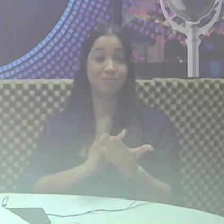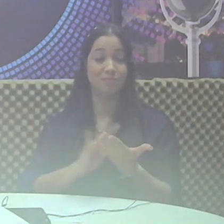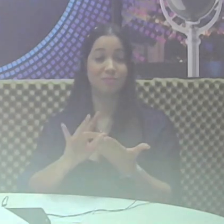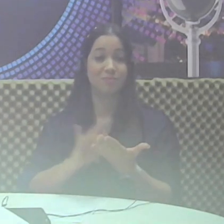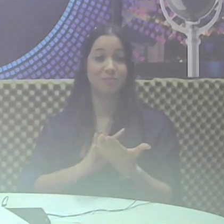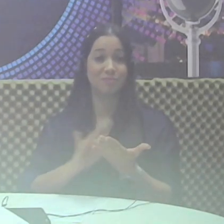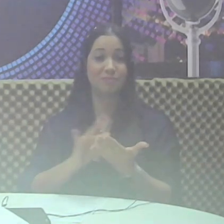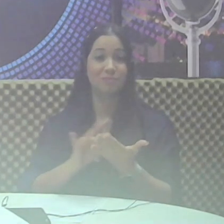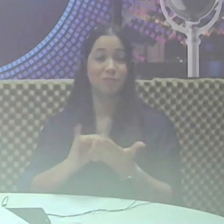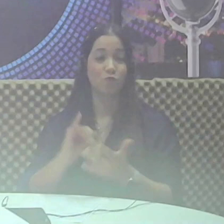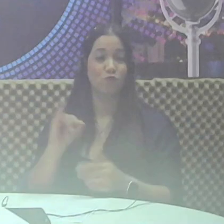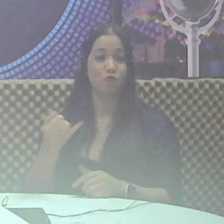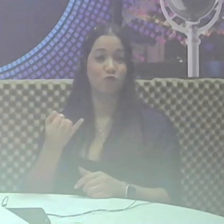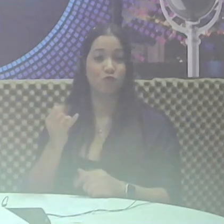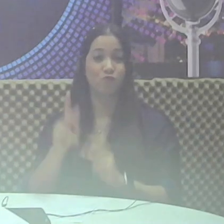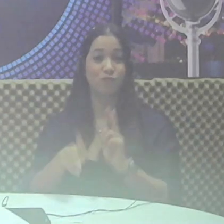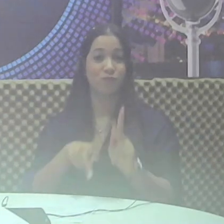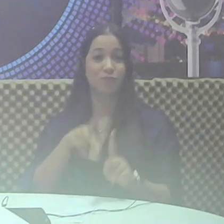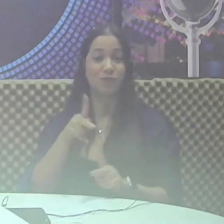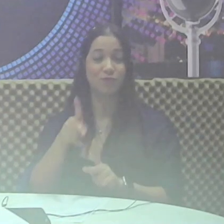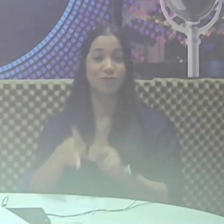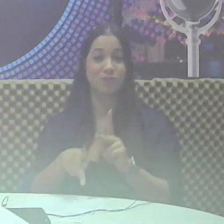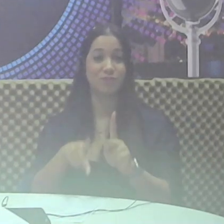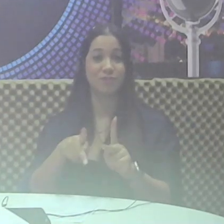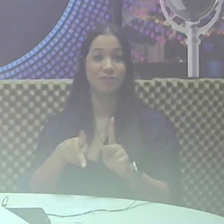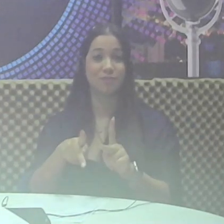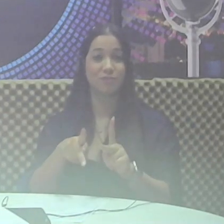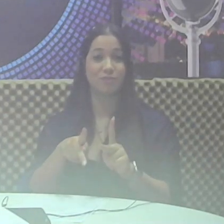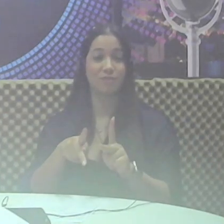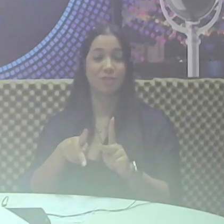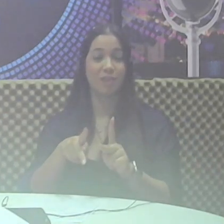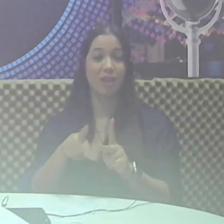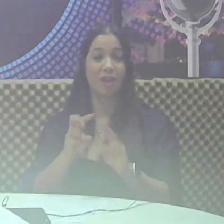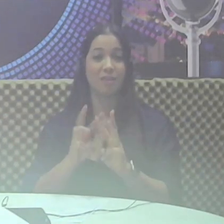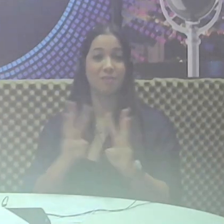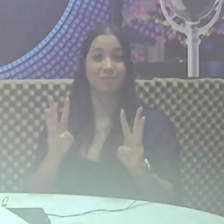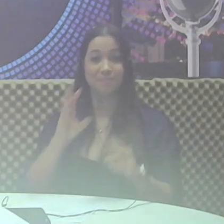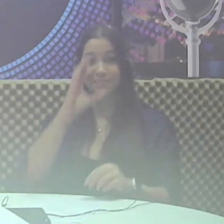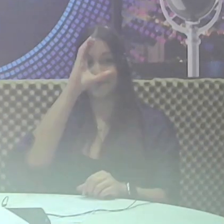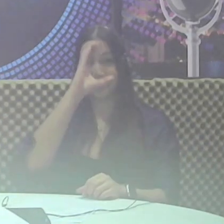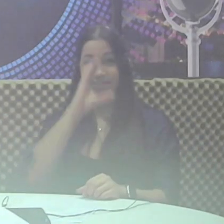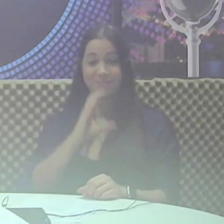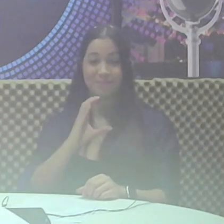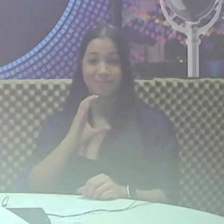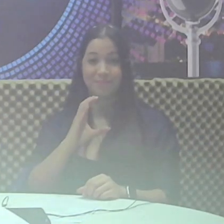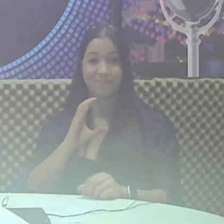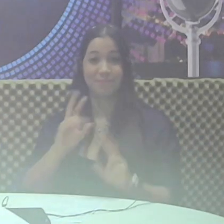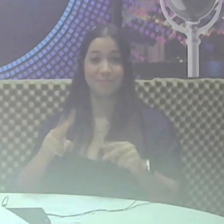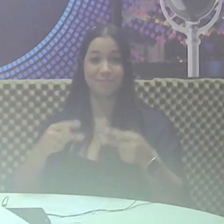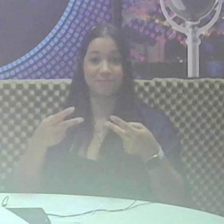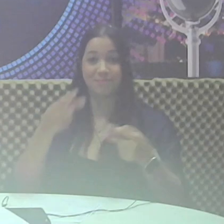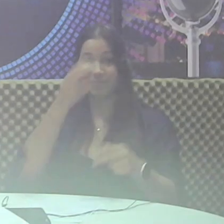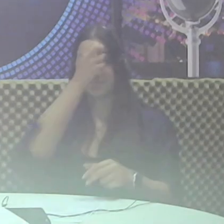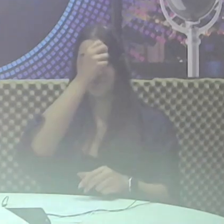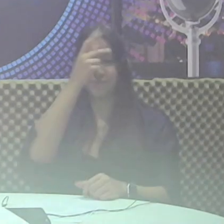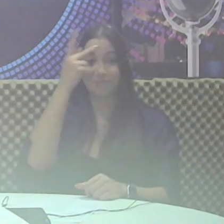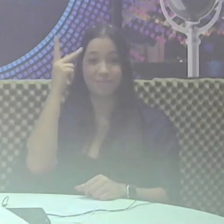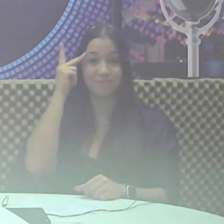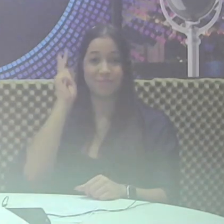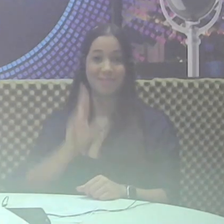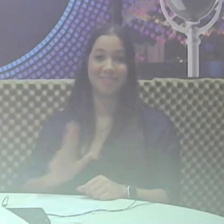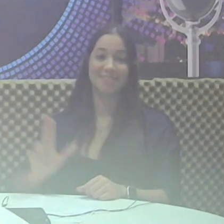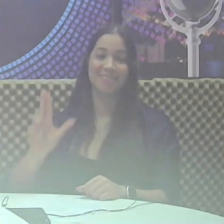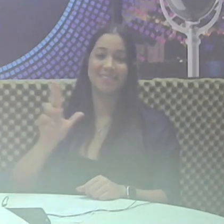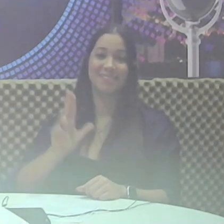mais vantajosas à população, está acessível por meio do Portal Cidadão, localizado no portal da Prefeitura de